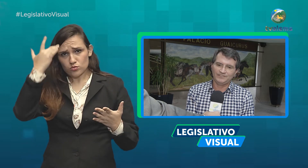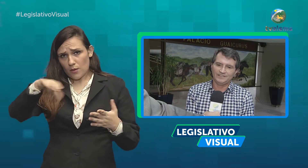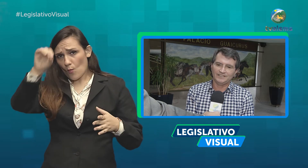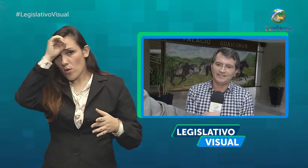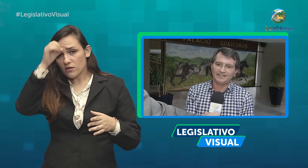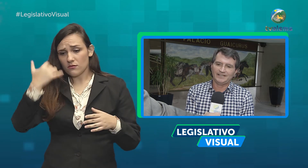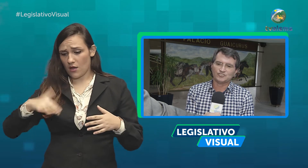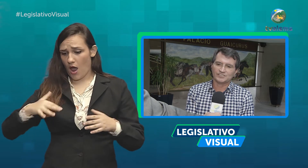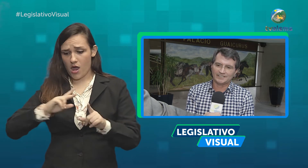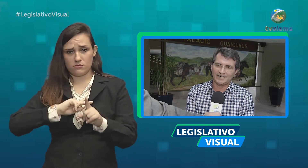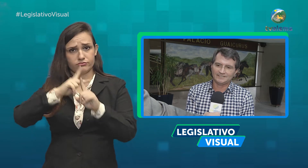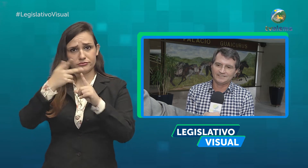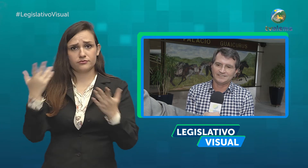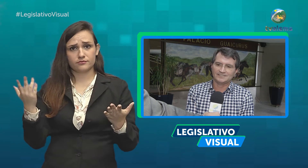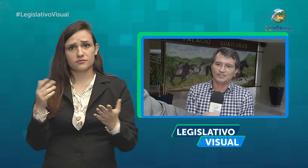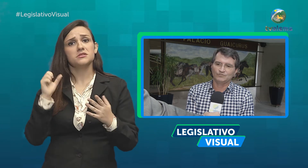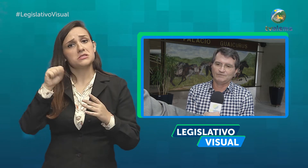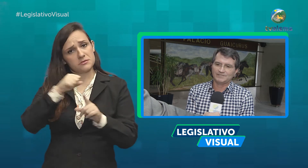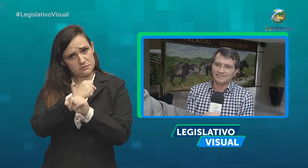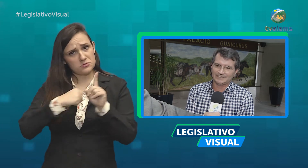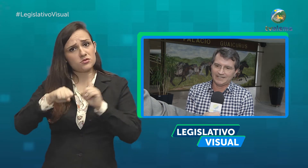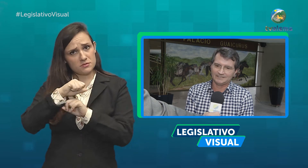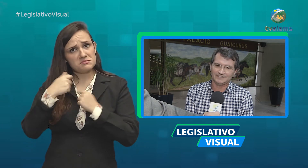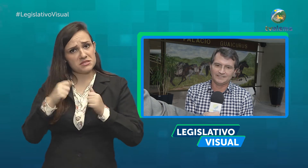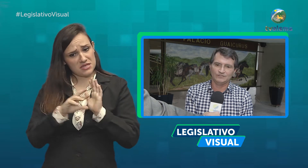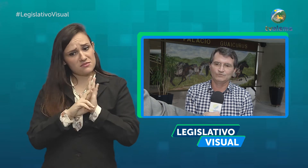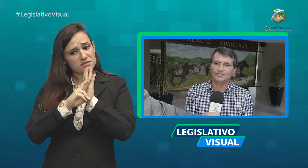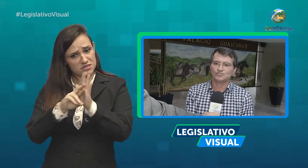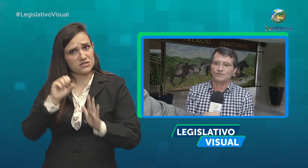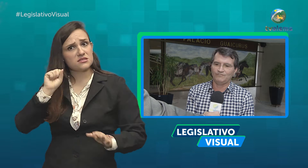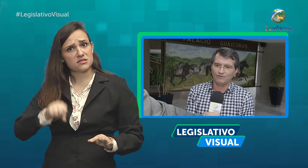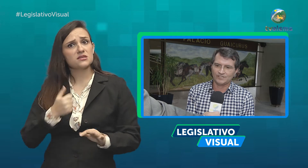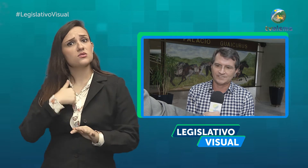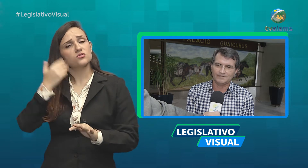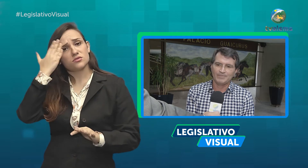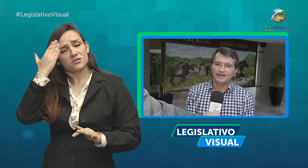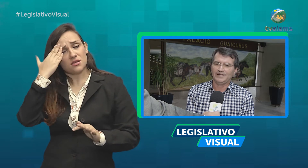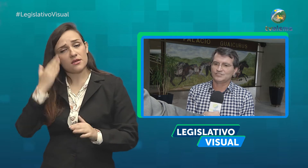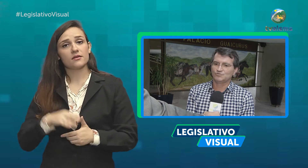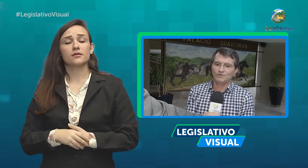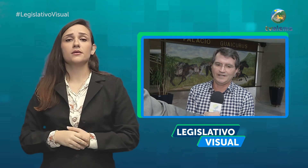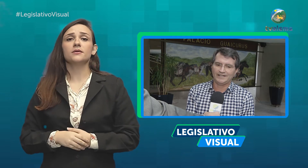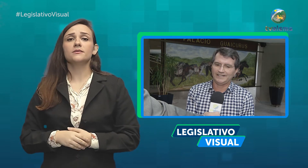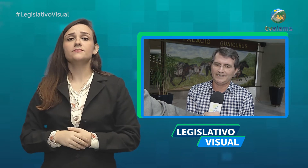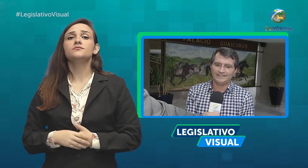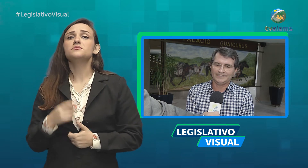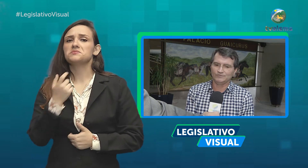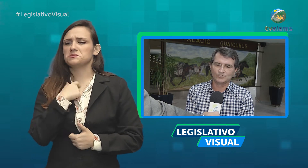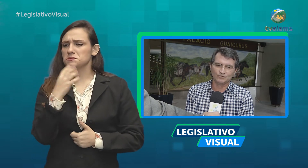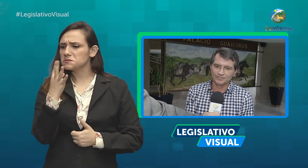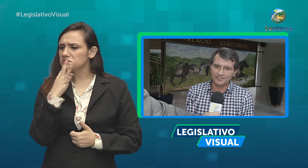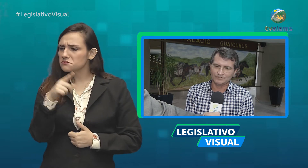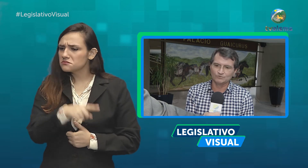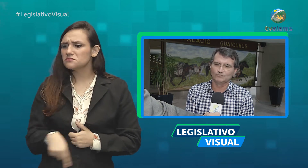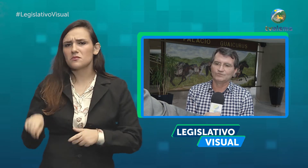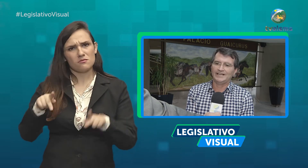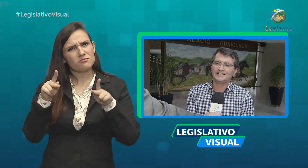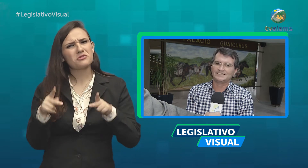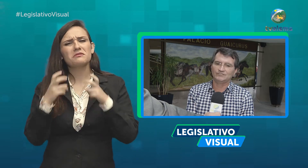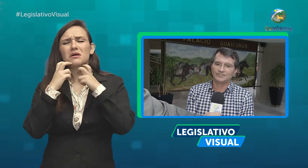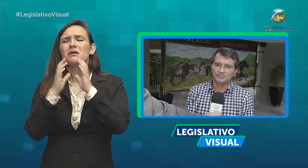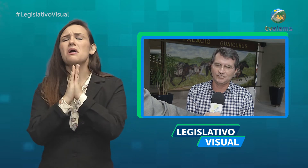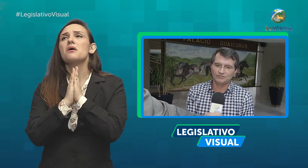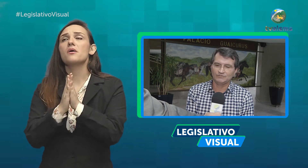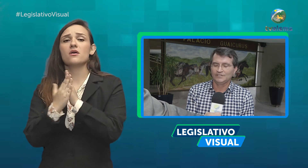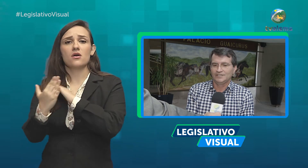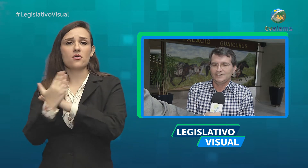Então, enfim, é a sociedade sendo representada e tendo a sua voz, o seu grito lá